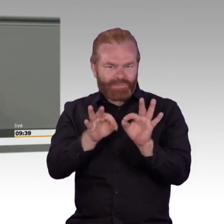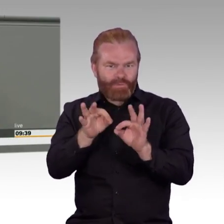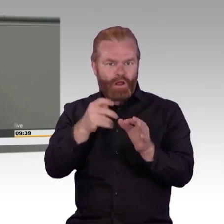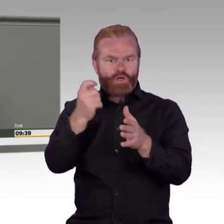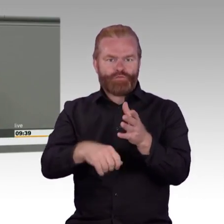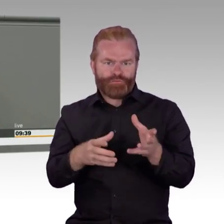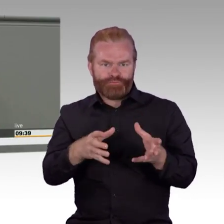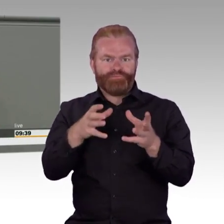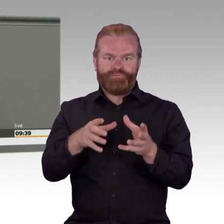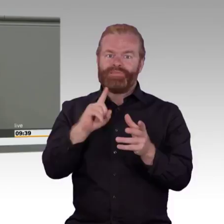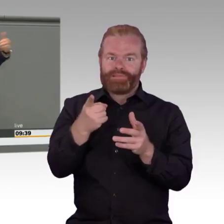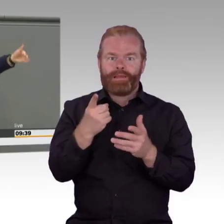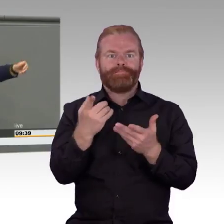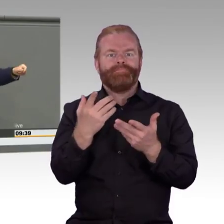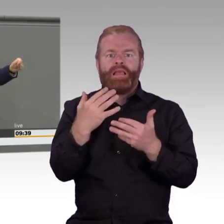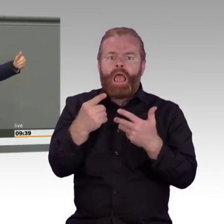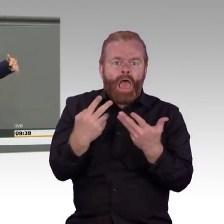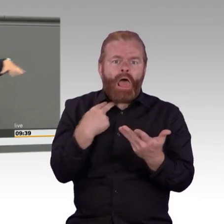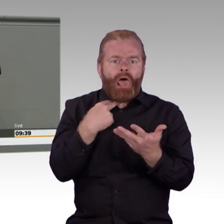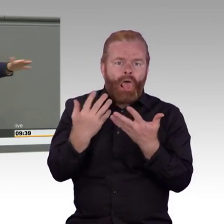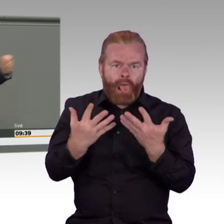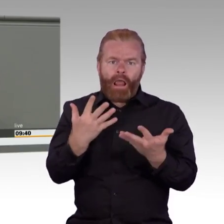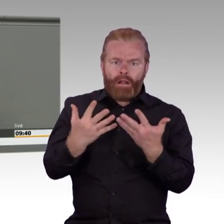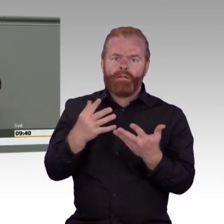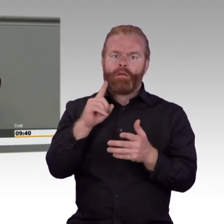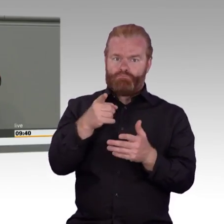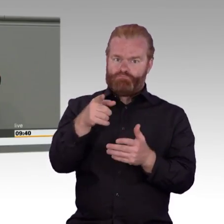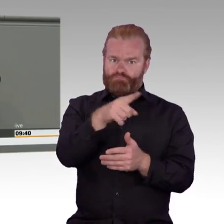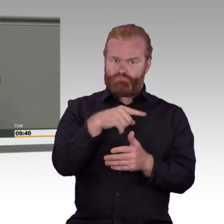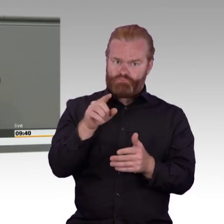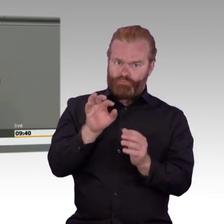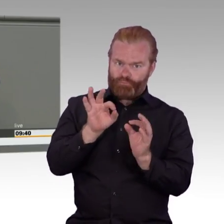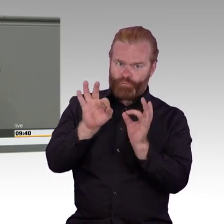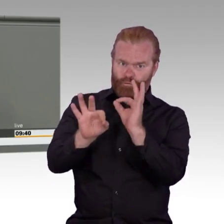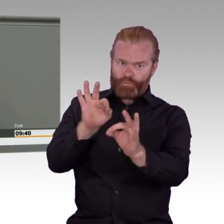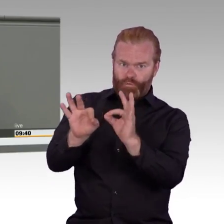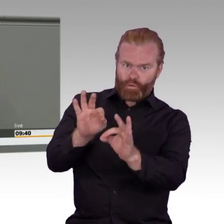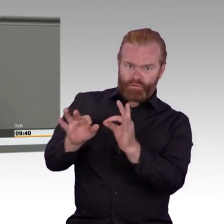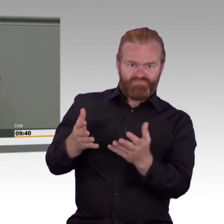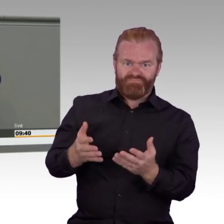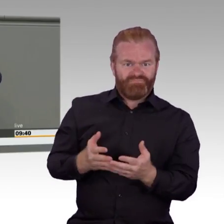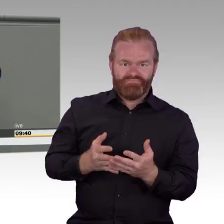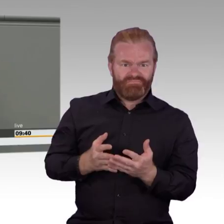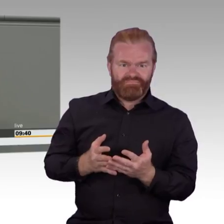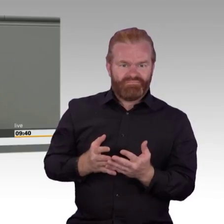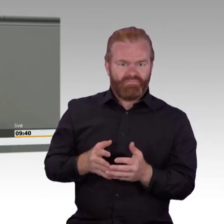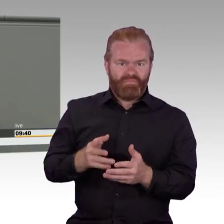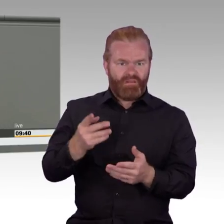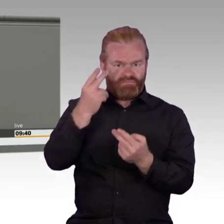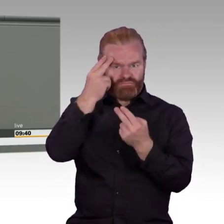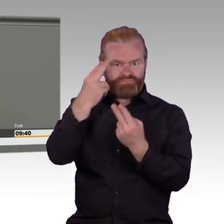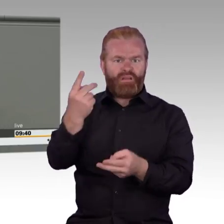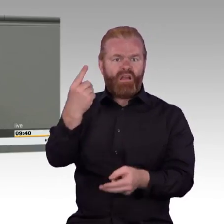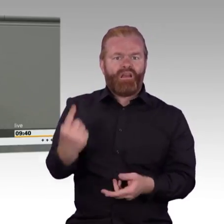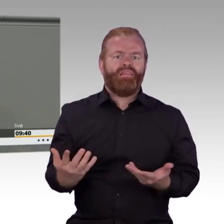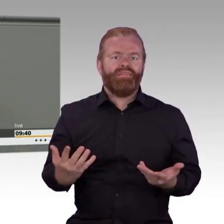Sie können das Verfahren aussetzen, um auf die Tatsachenfeststellung vielleicht in dem Verfahren zu warten. Ich verstehe ja, dass Sie glauben, dadurch könnte